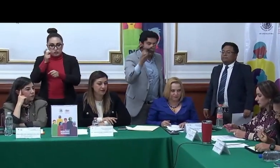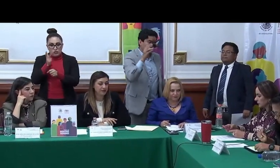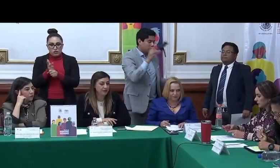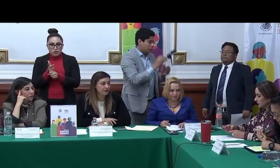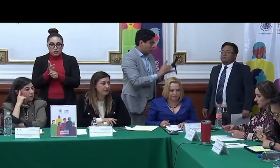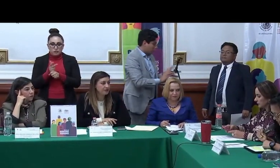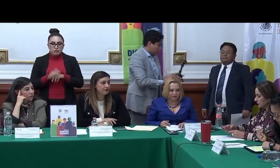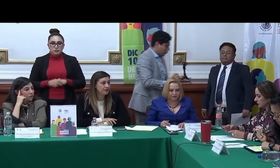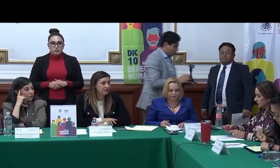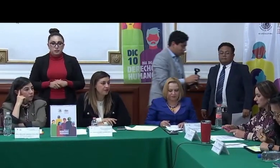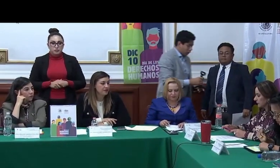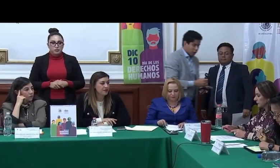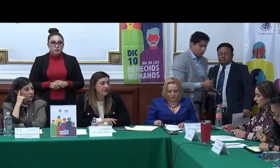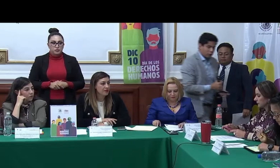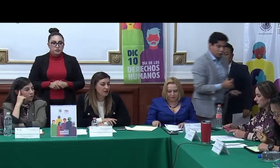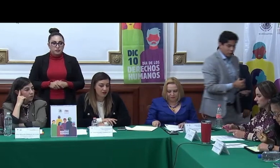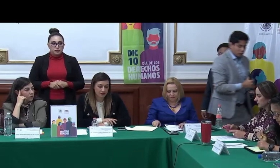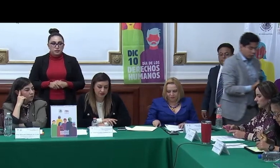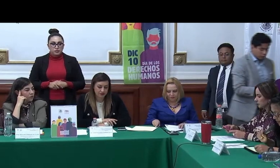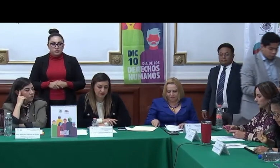los canales oficiales del Congreso.